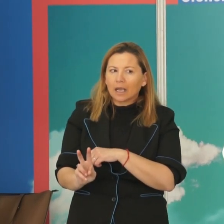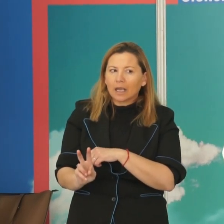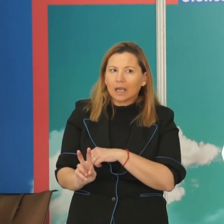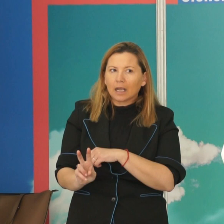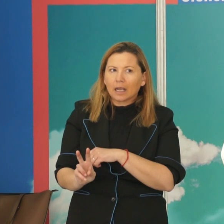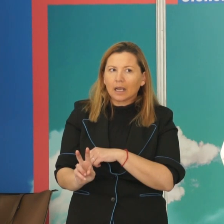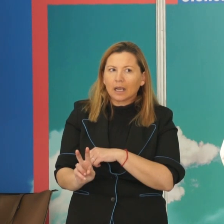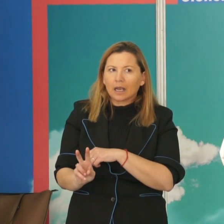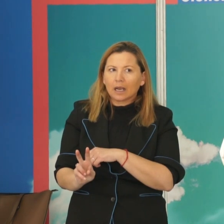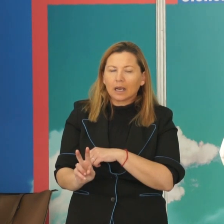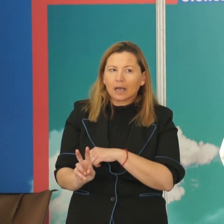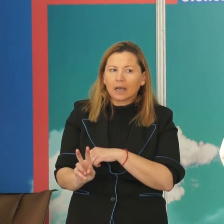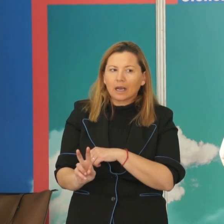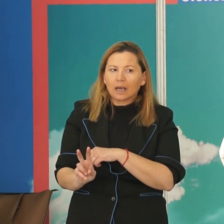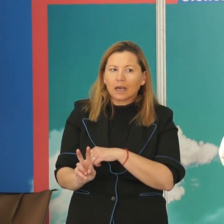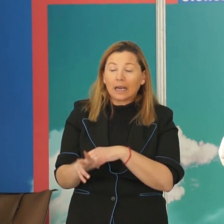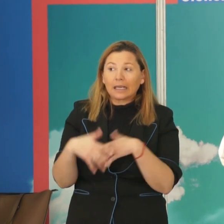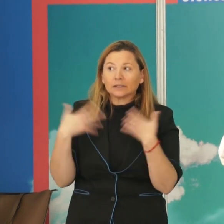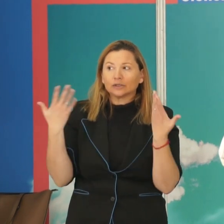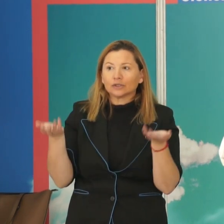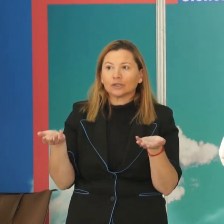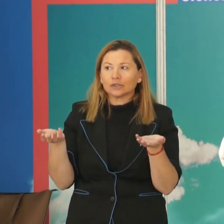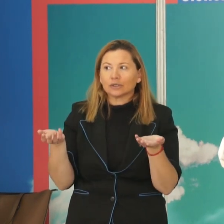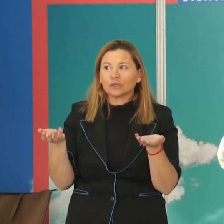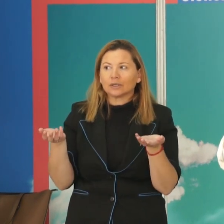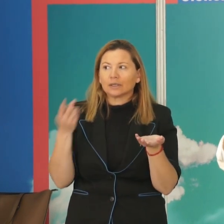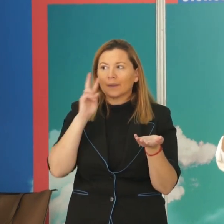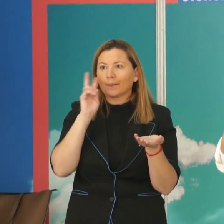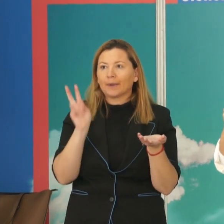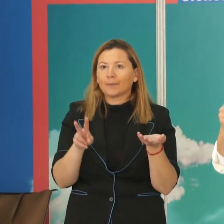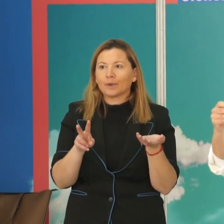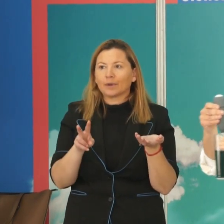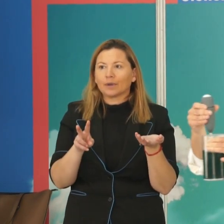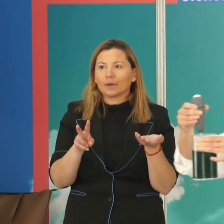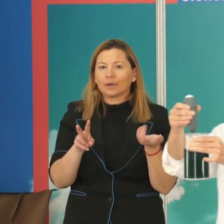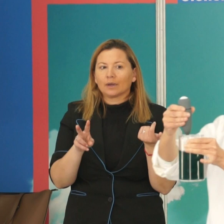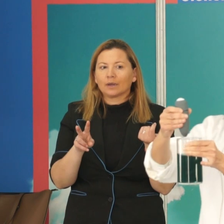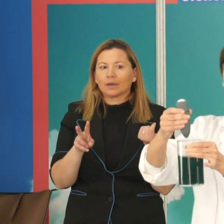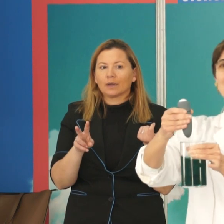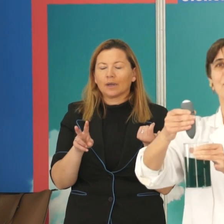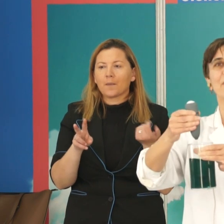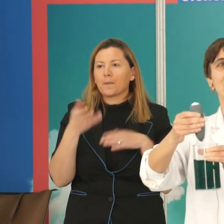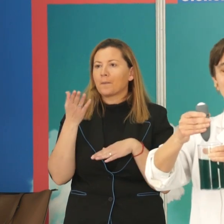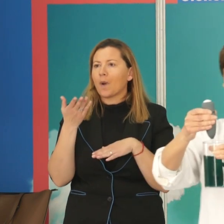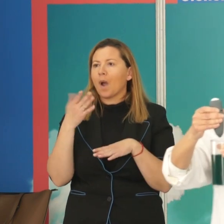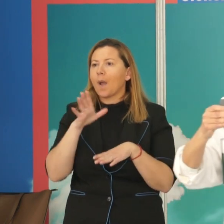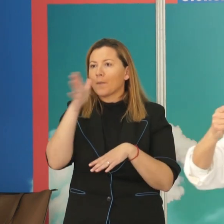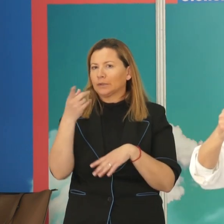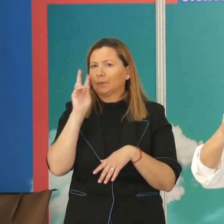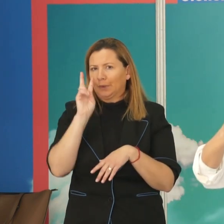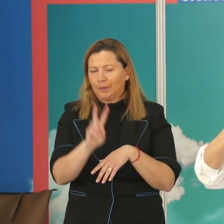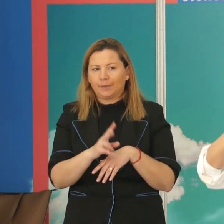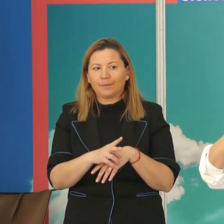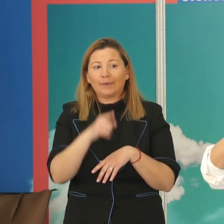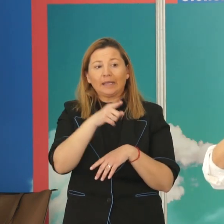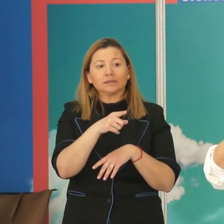¿vale? Y entonces iremos viendo ahora a qué se debe. Lo que tenemos en el, en